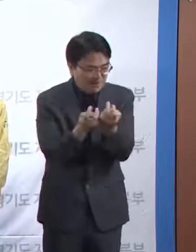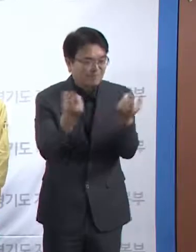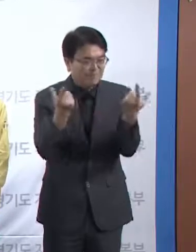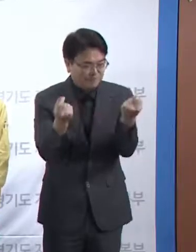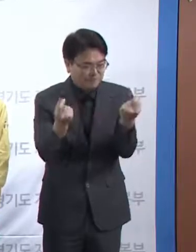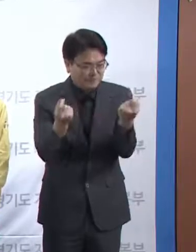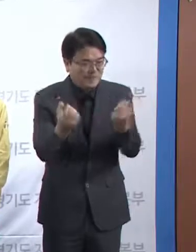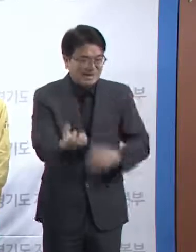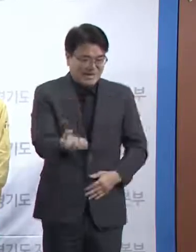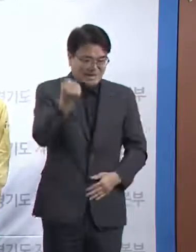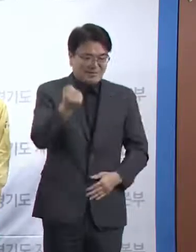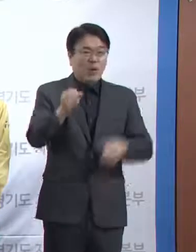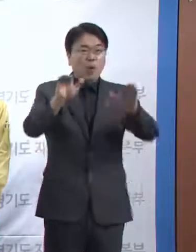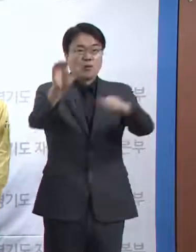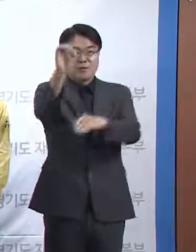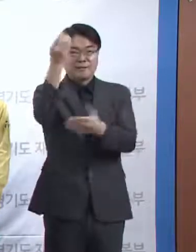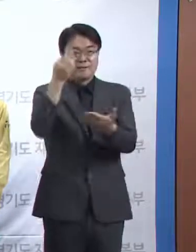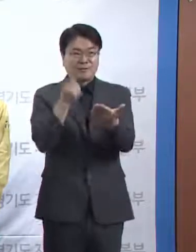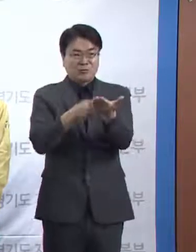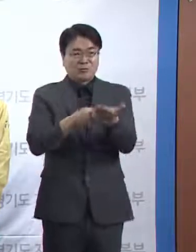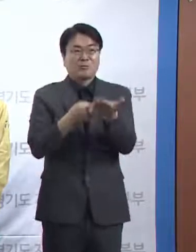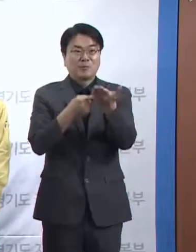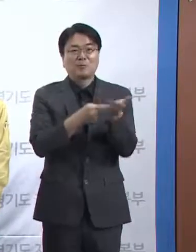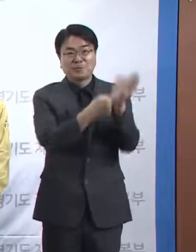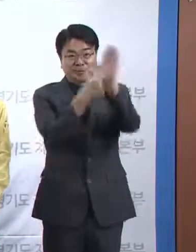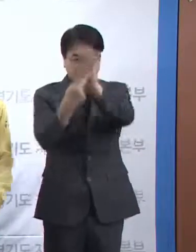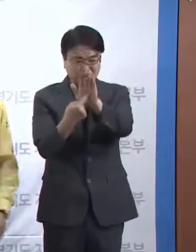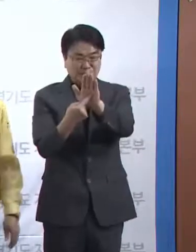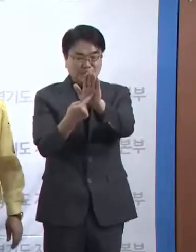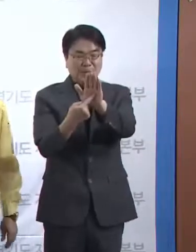자리 기자회견이라고 생각이 듭니다.